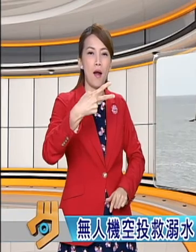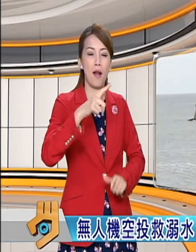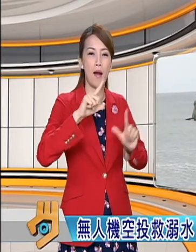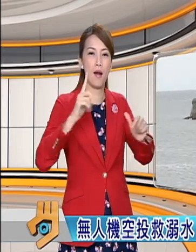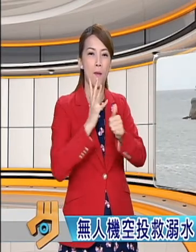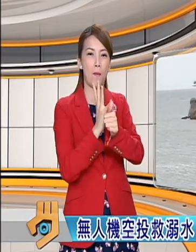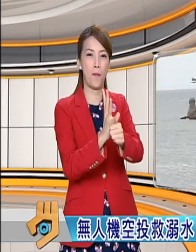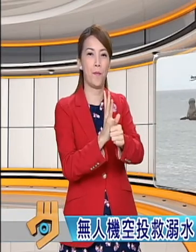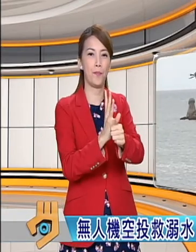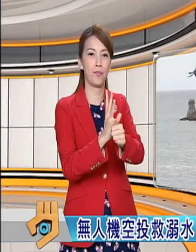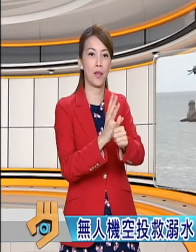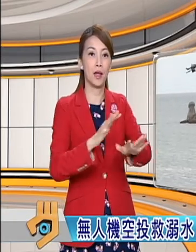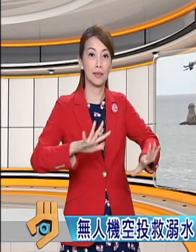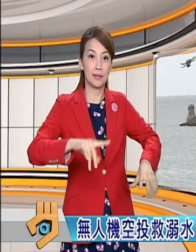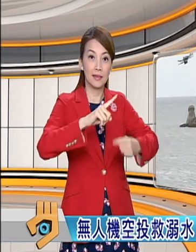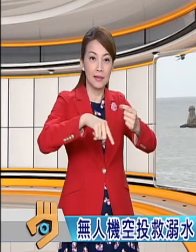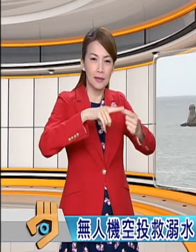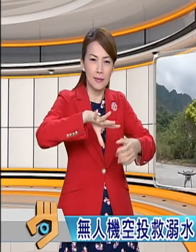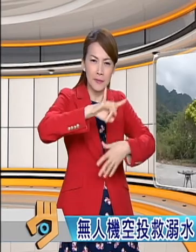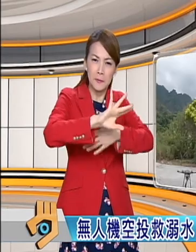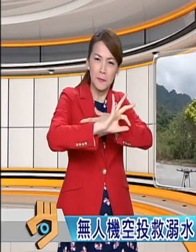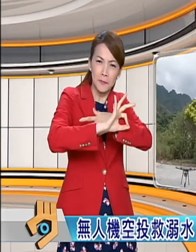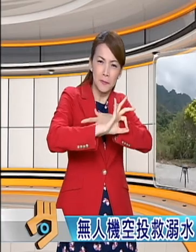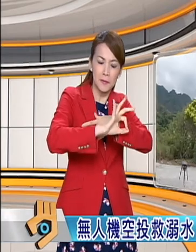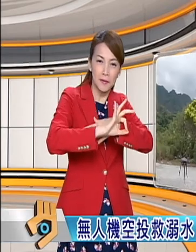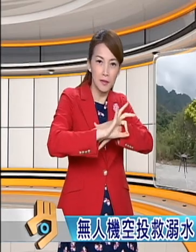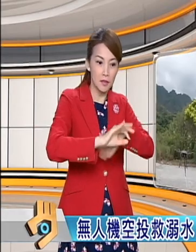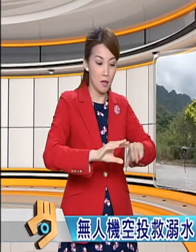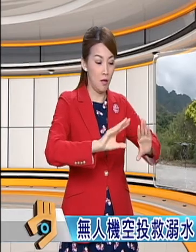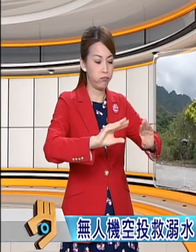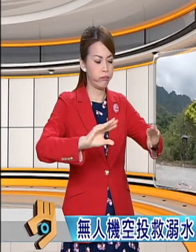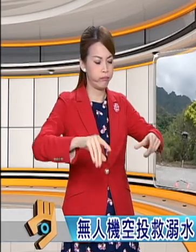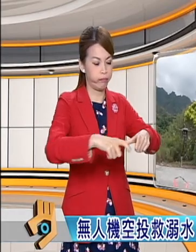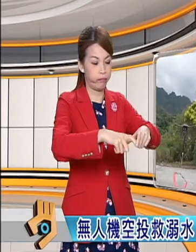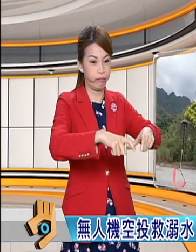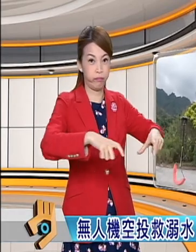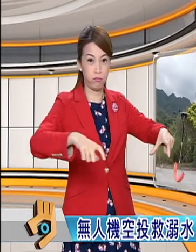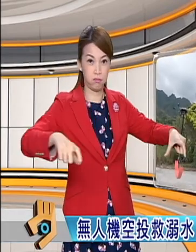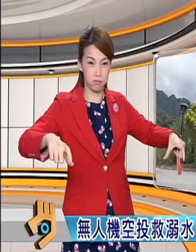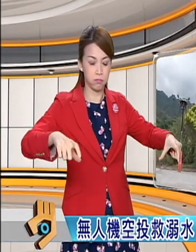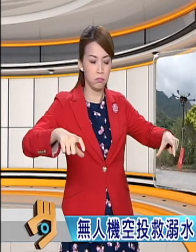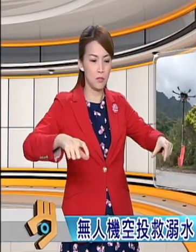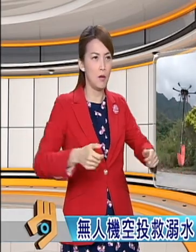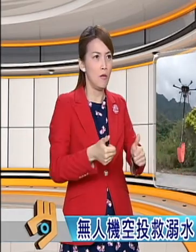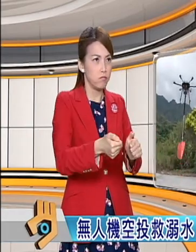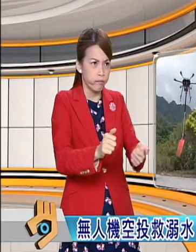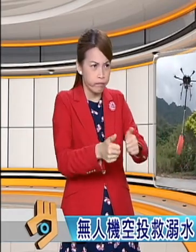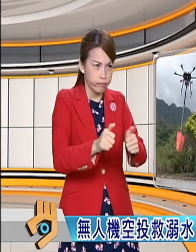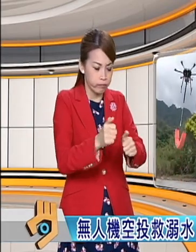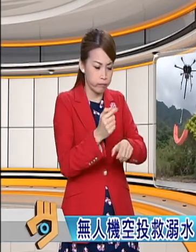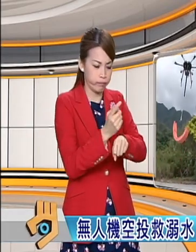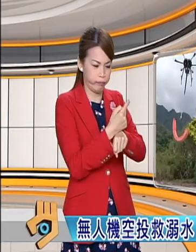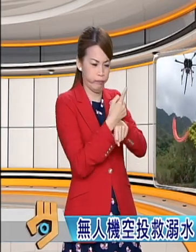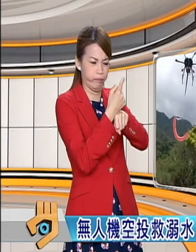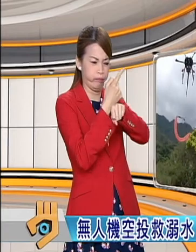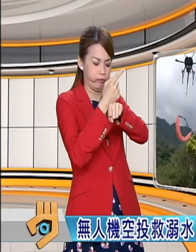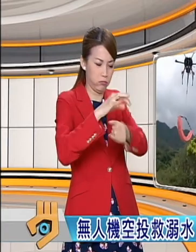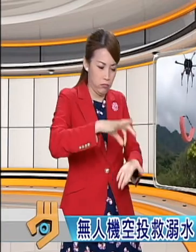年首度试验使用无人机来空投救生设备，在水域中来进行救